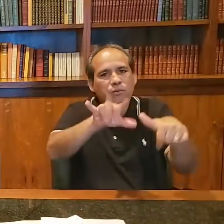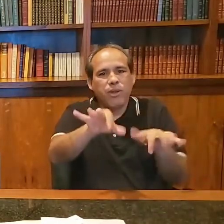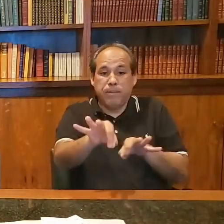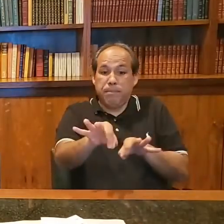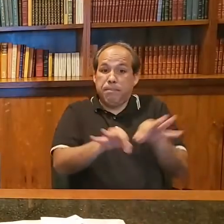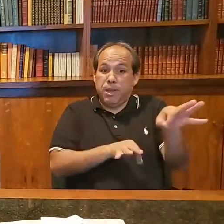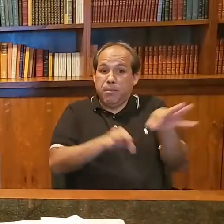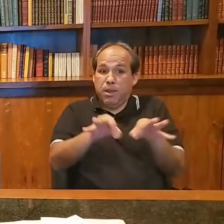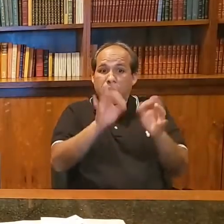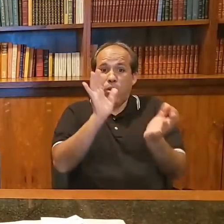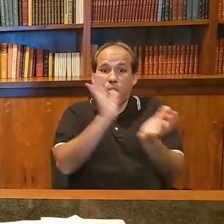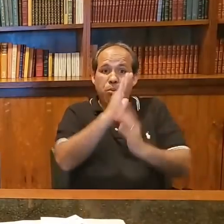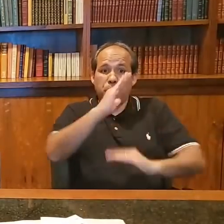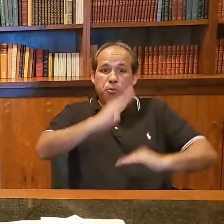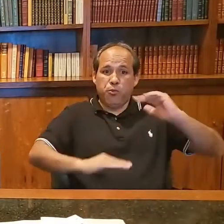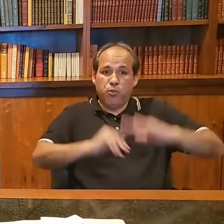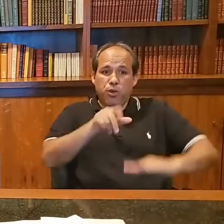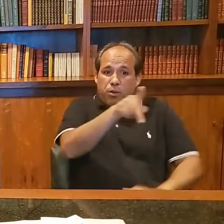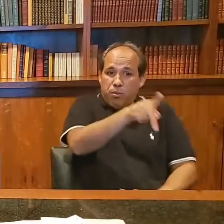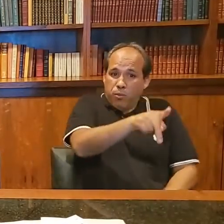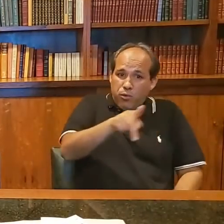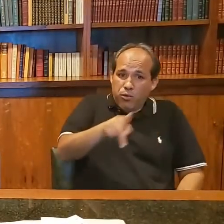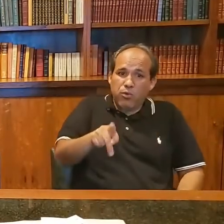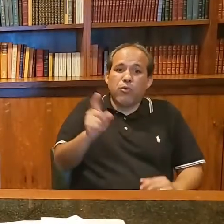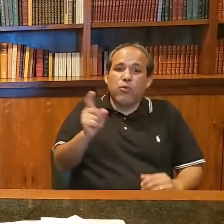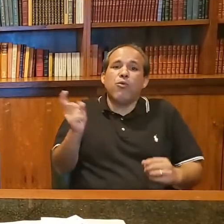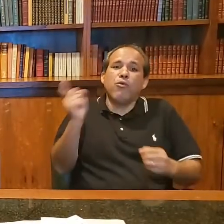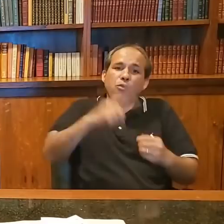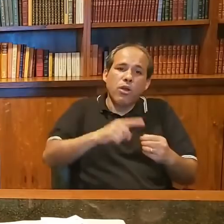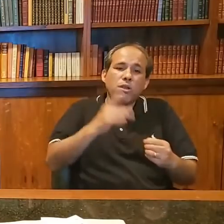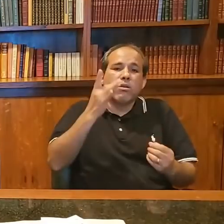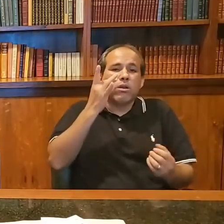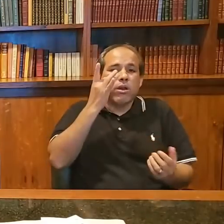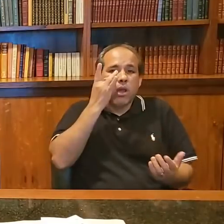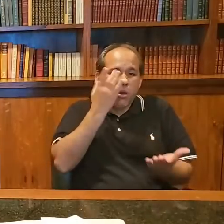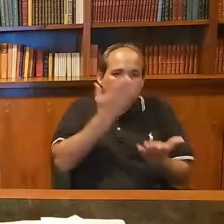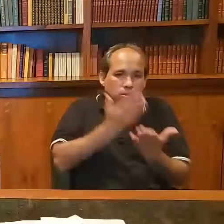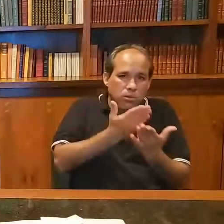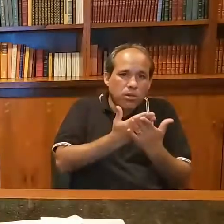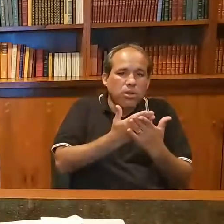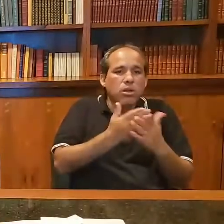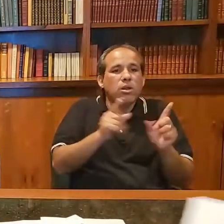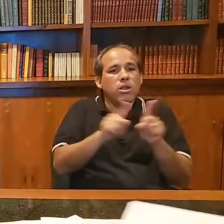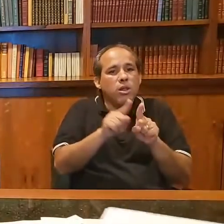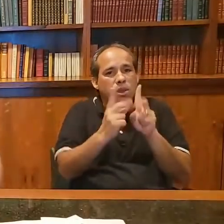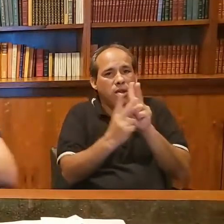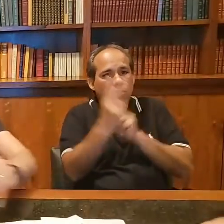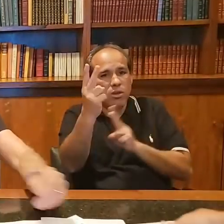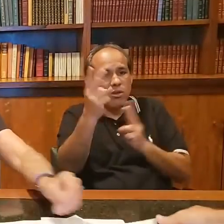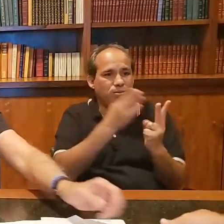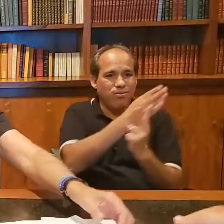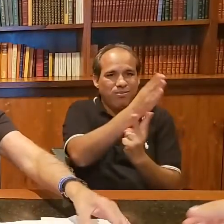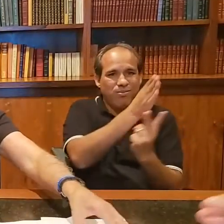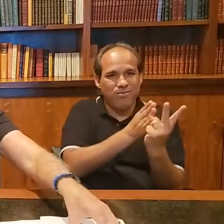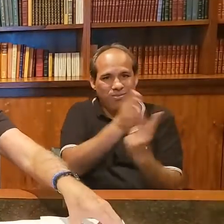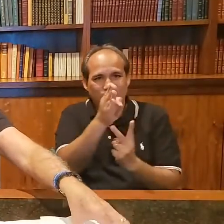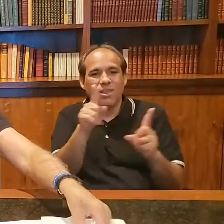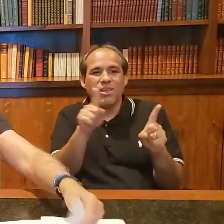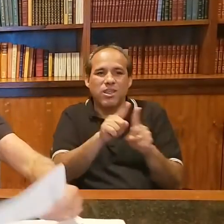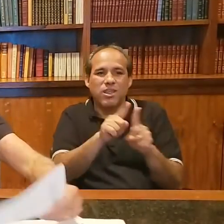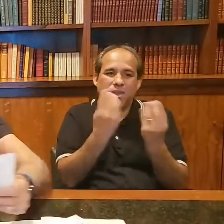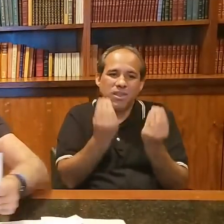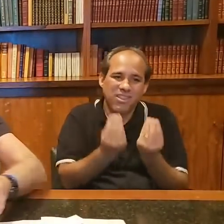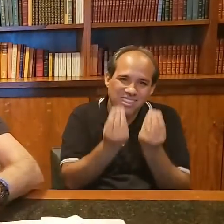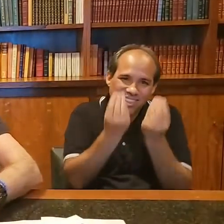os professores para poderem dar aulas híbridas, né, e trazer um